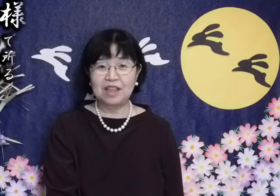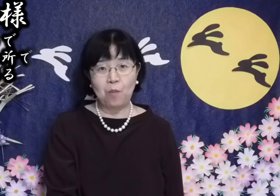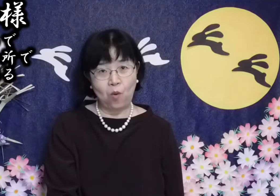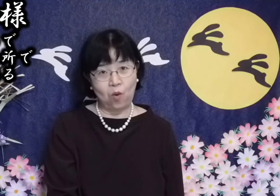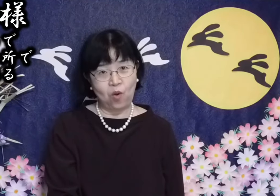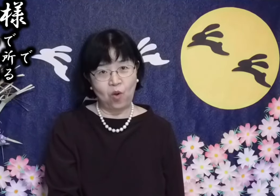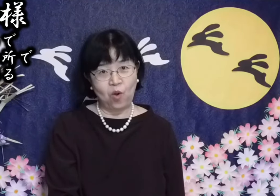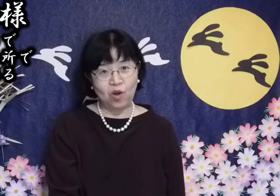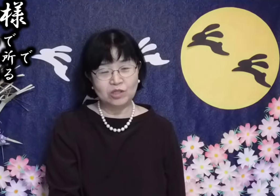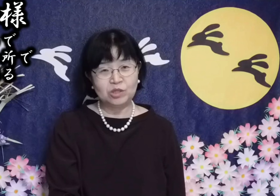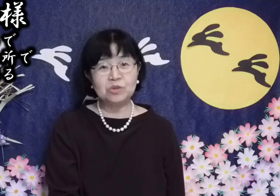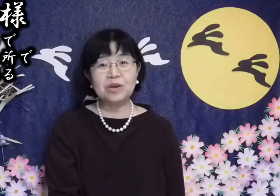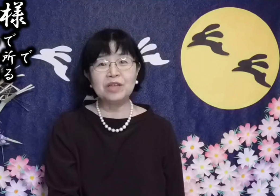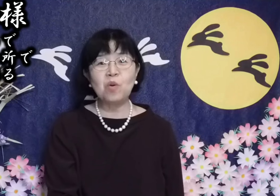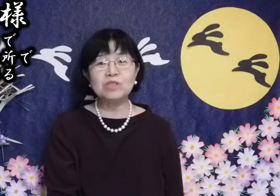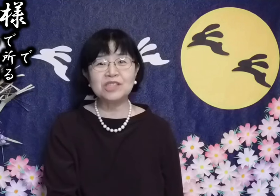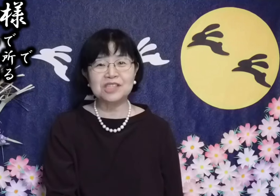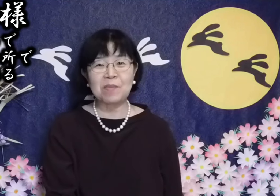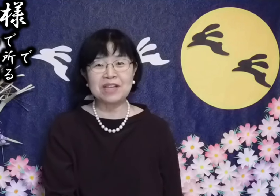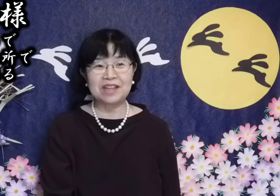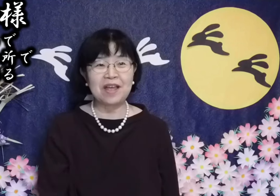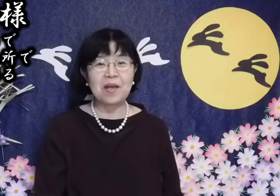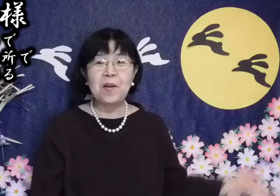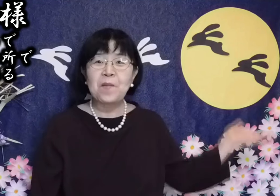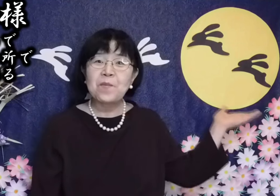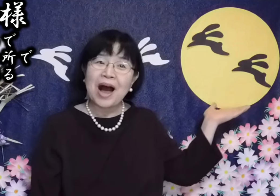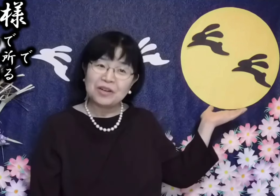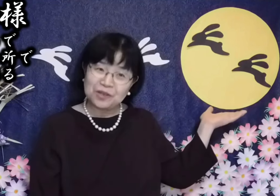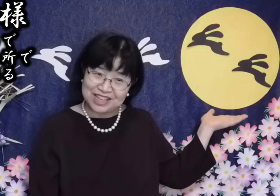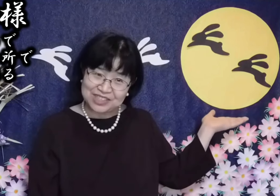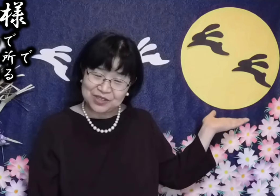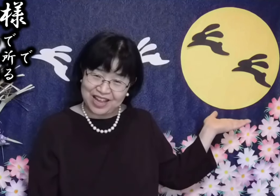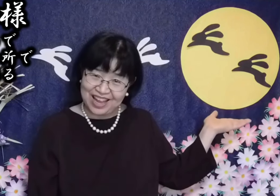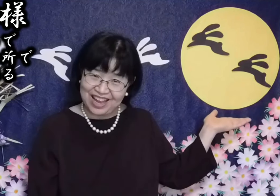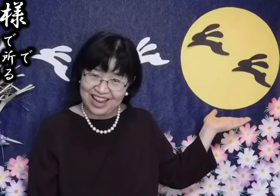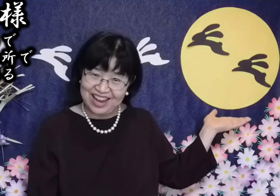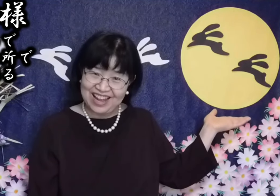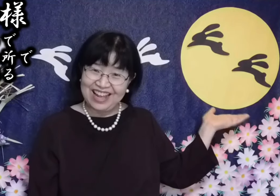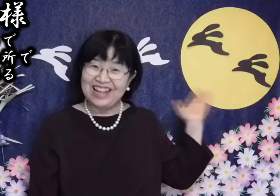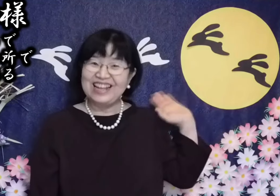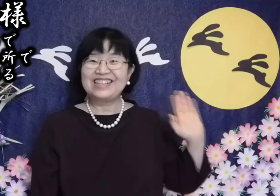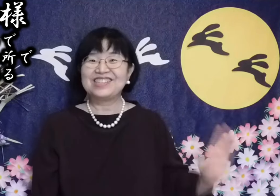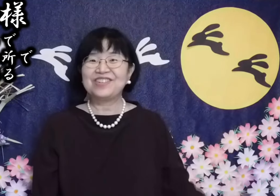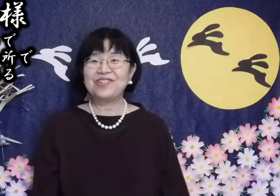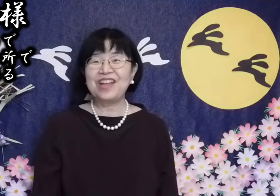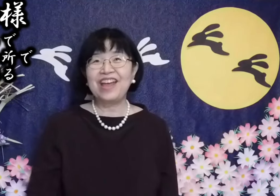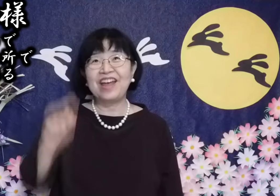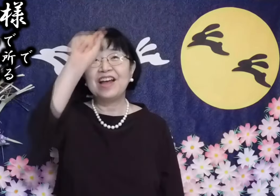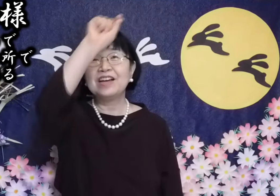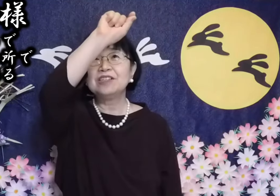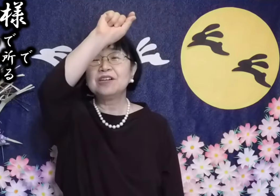も、十五夜のお月様って丸いですよね。そこで、